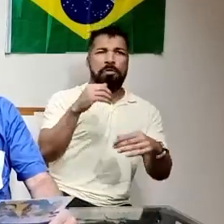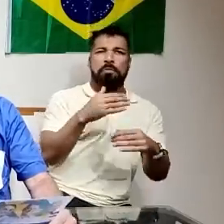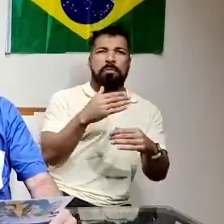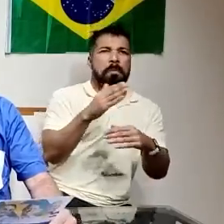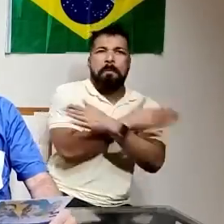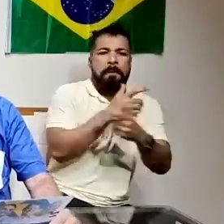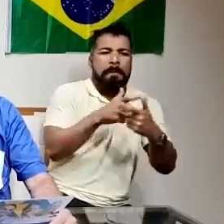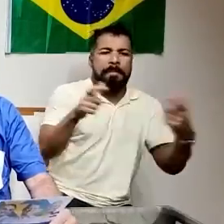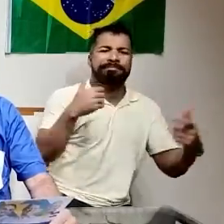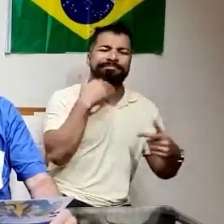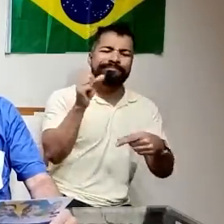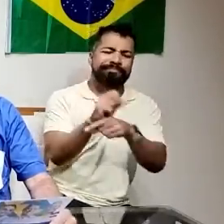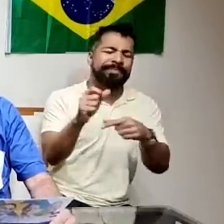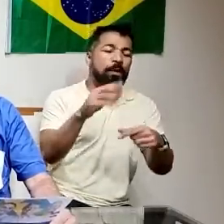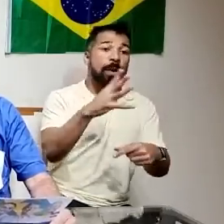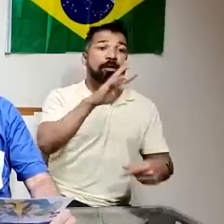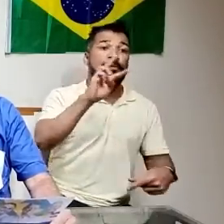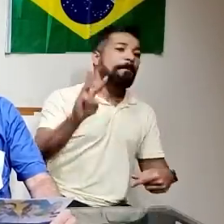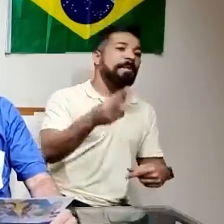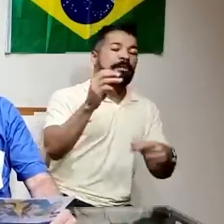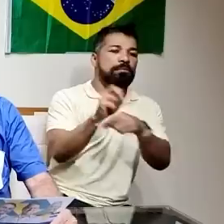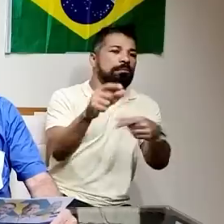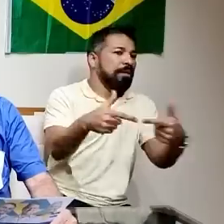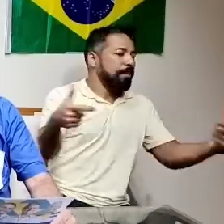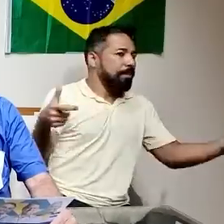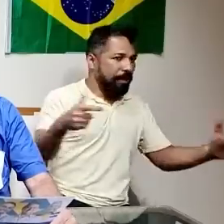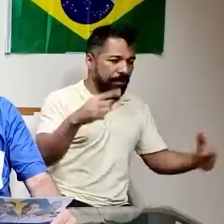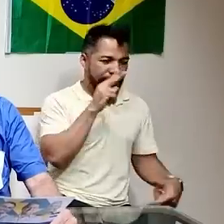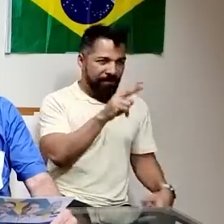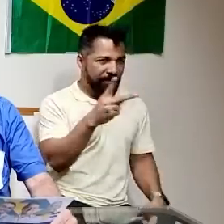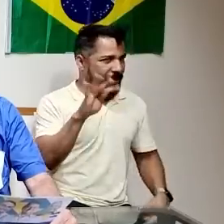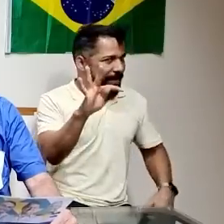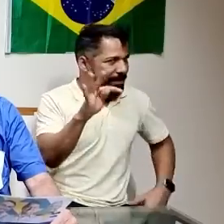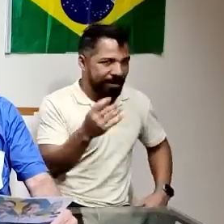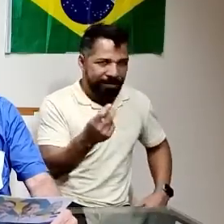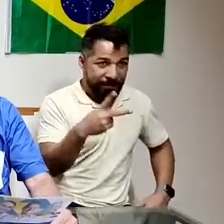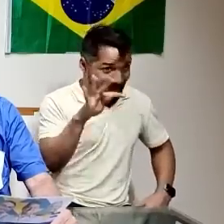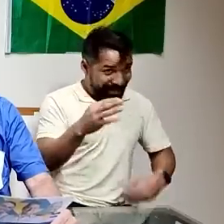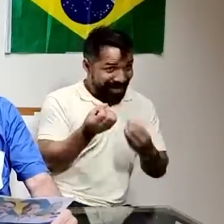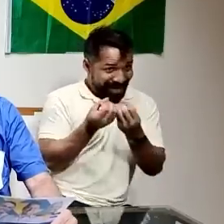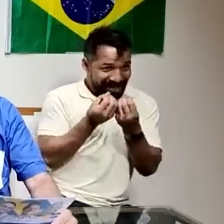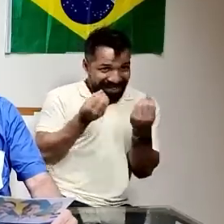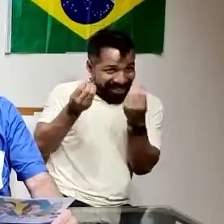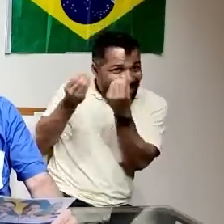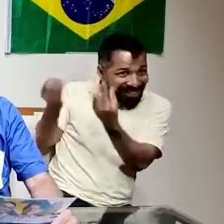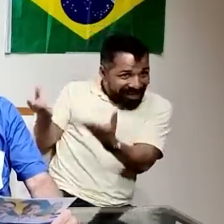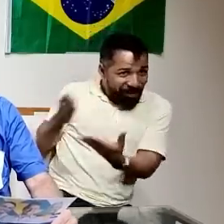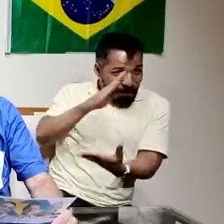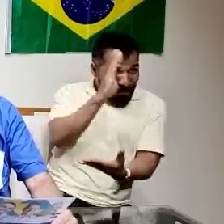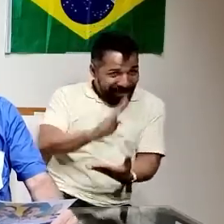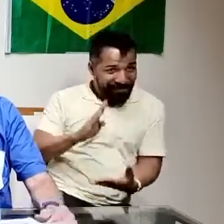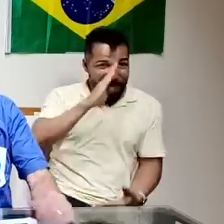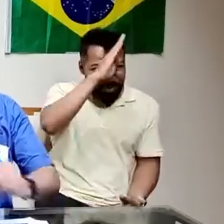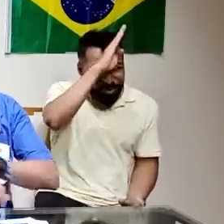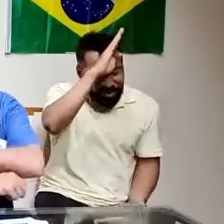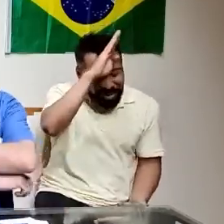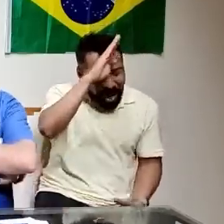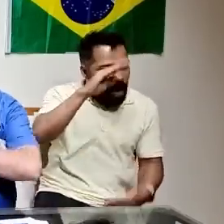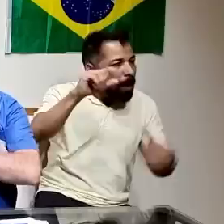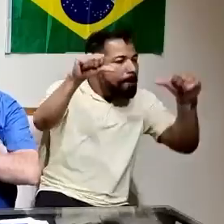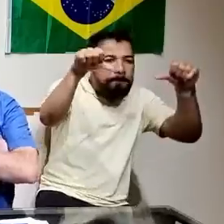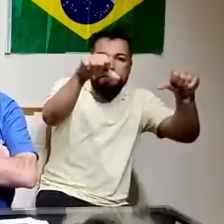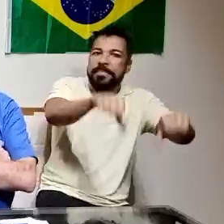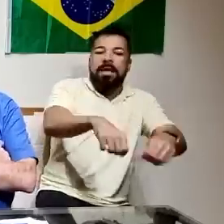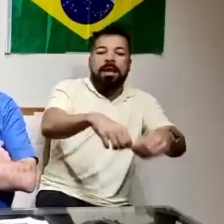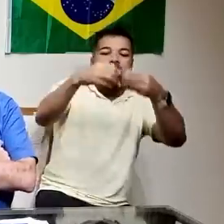mais de 4 milhões de postos. Então é o que está acontecendo. Veja o PT. O PT entregou o Brasil para o senhor, né, com a maior